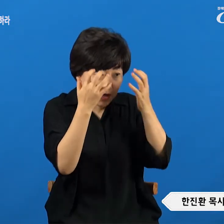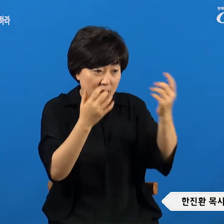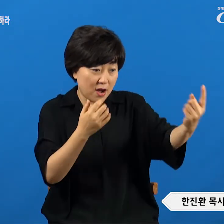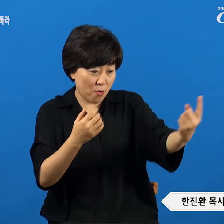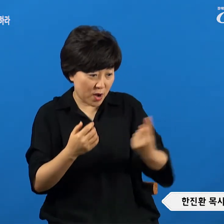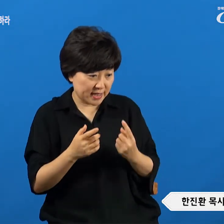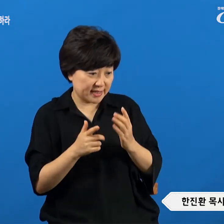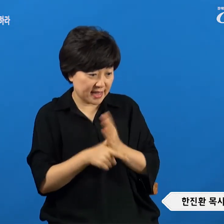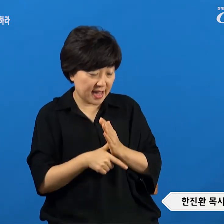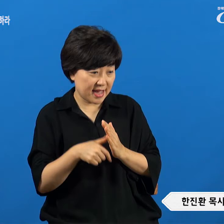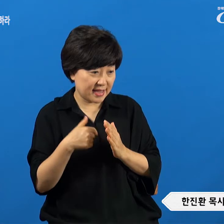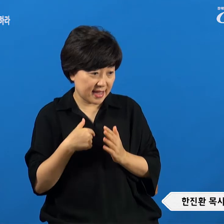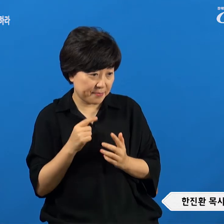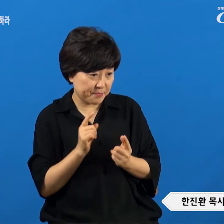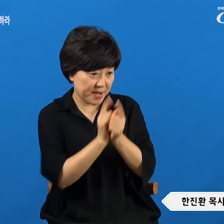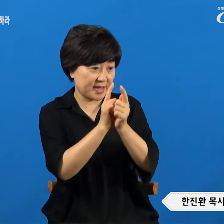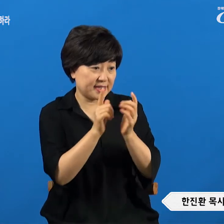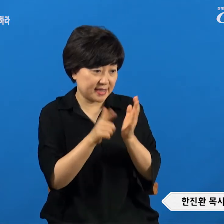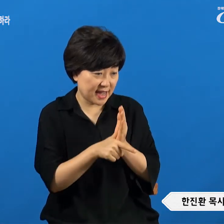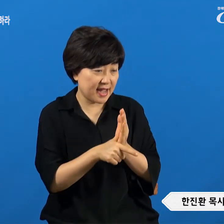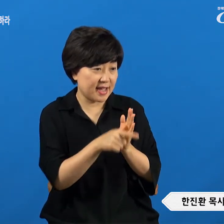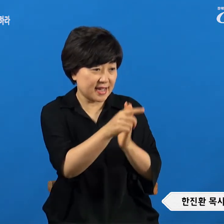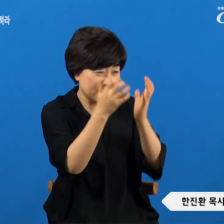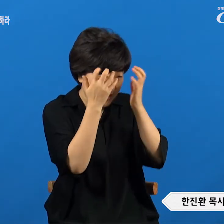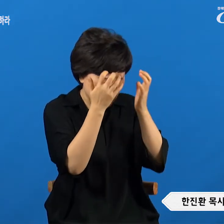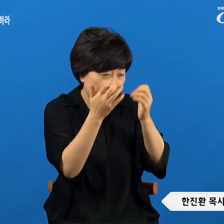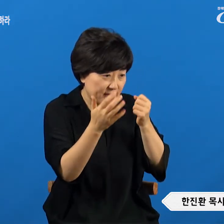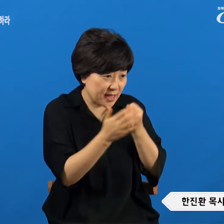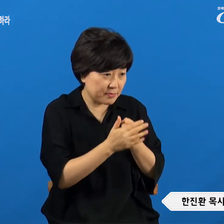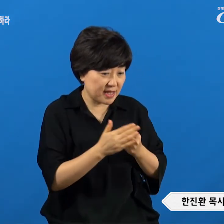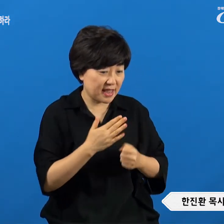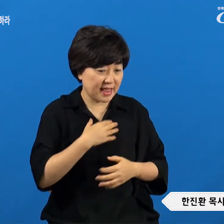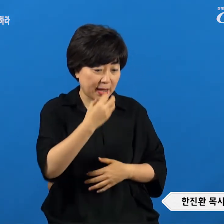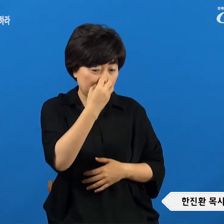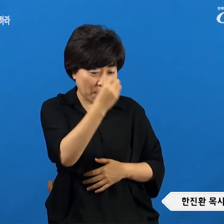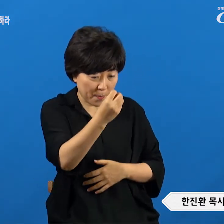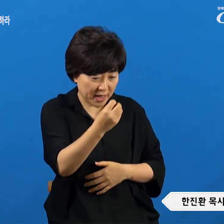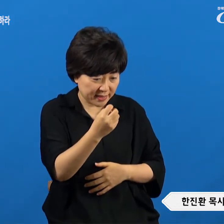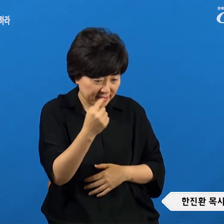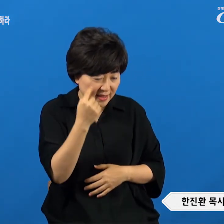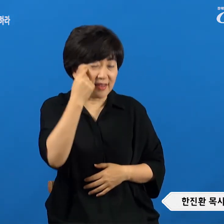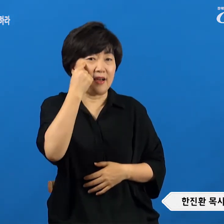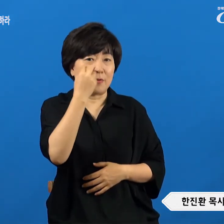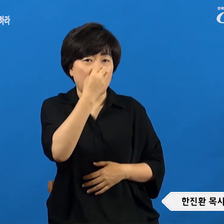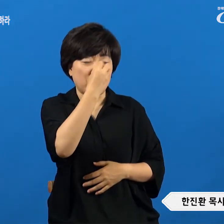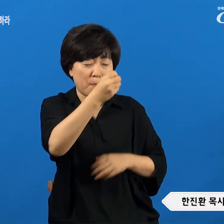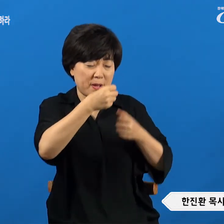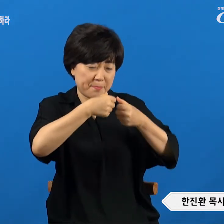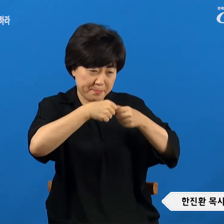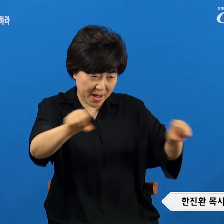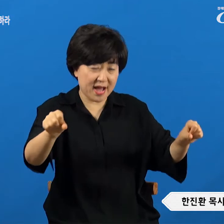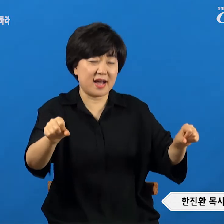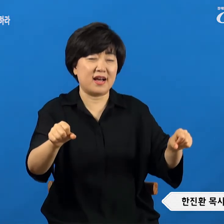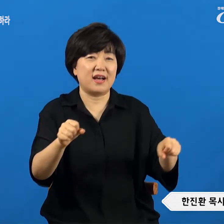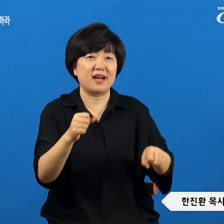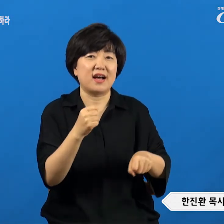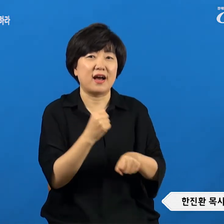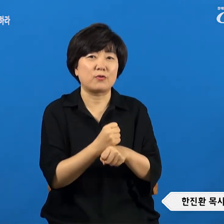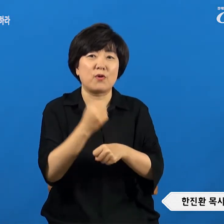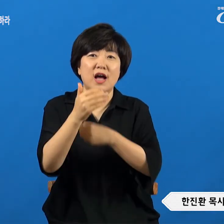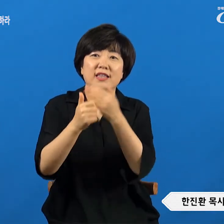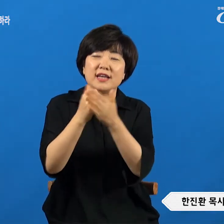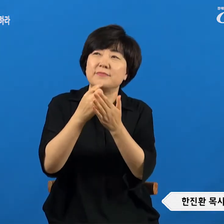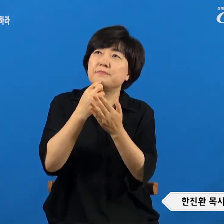때에 내가 그 시련 때문에 나의 교만을 깨닫고 나의 교만을 다 내려놓고 이제